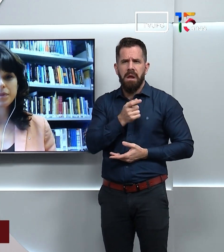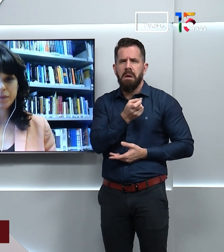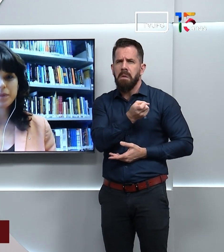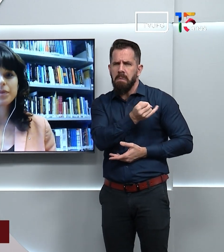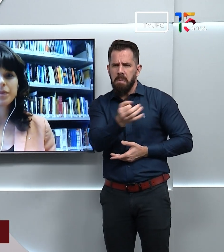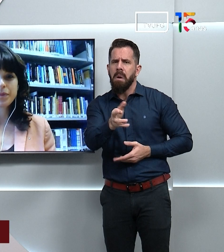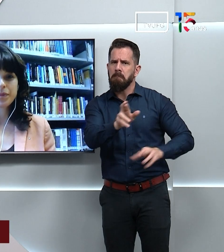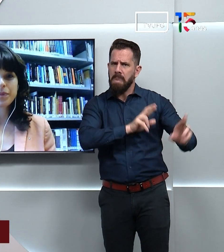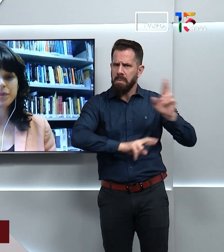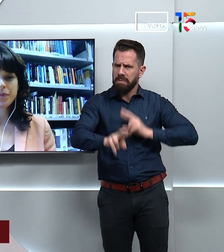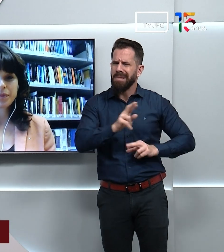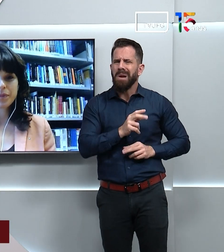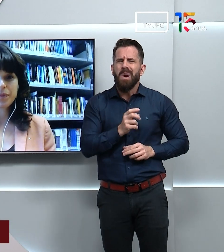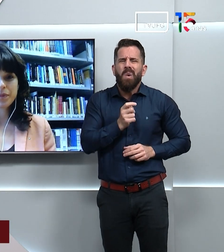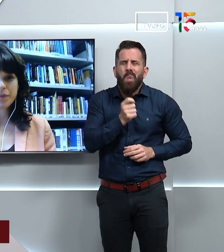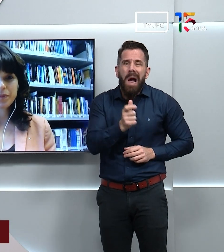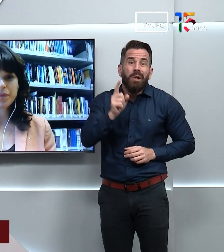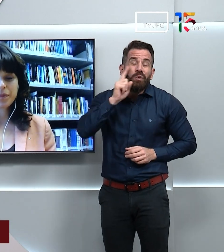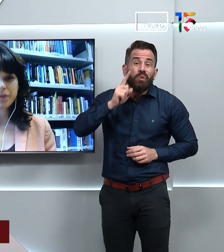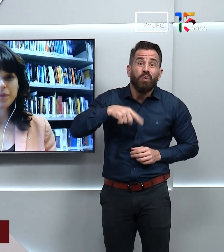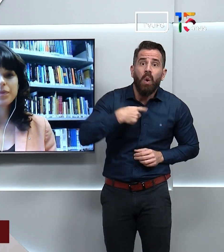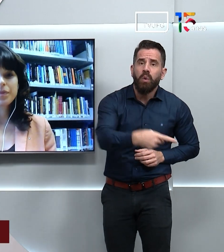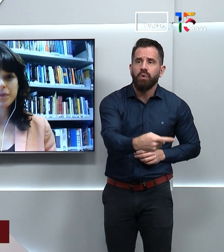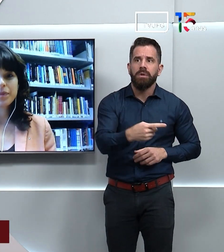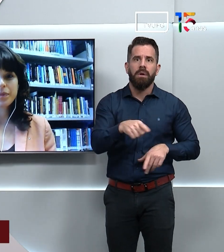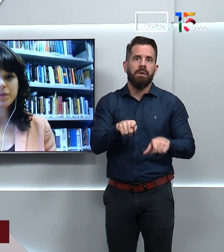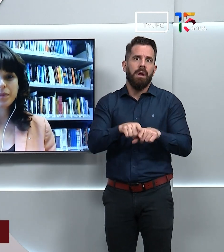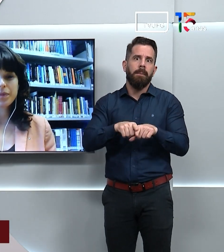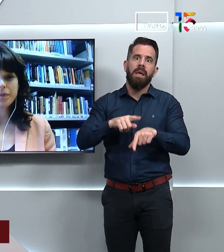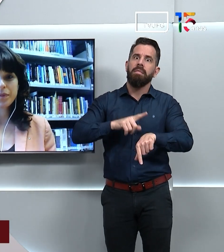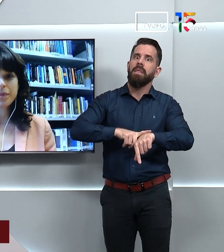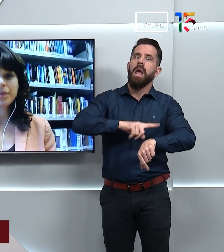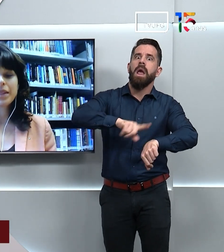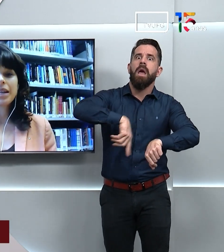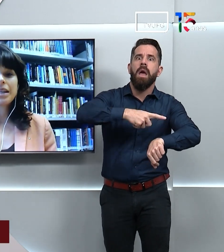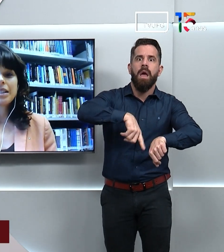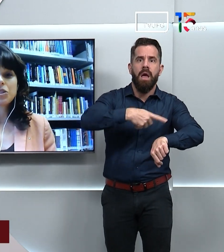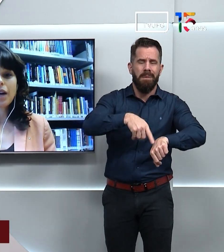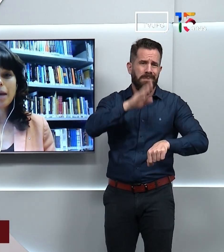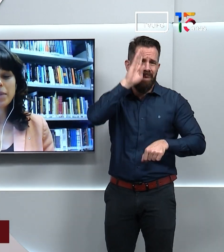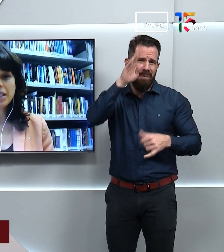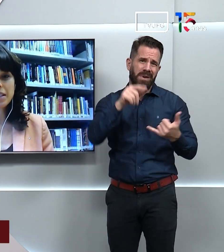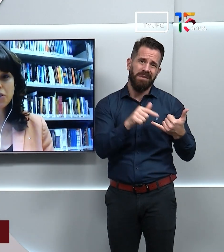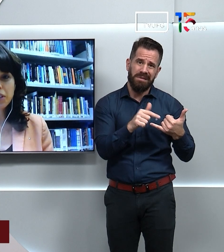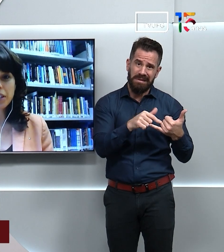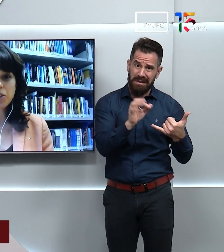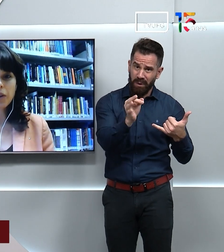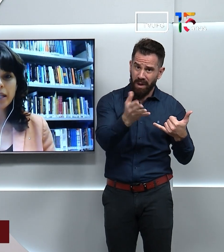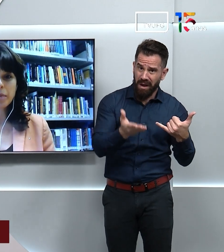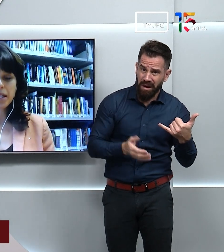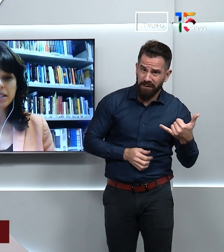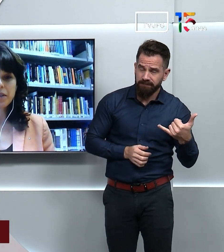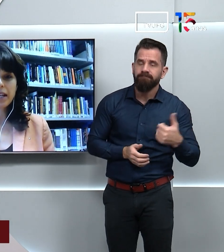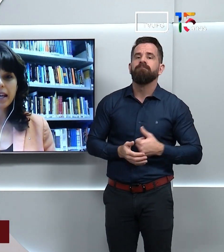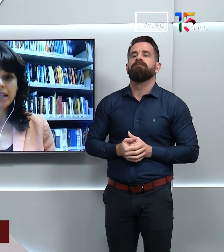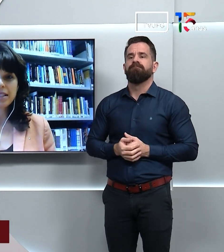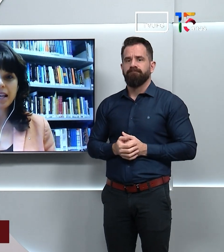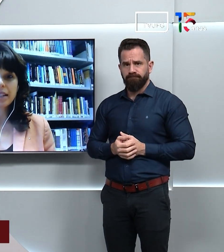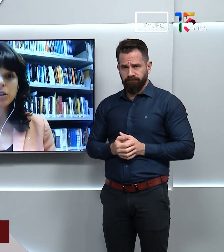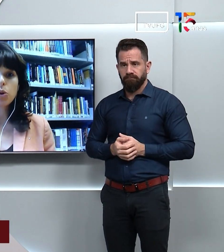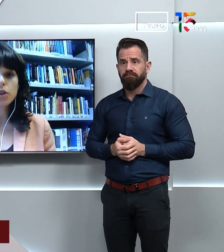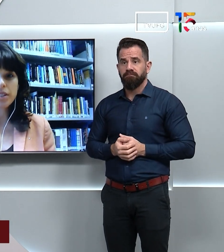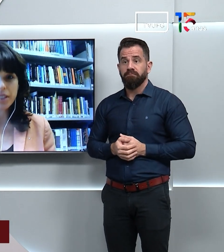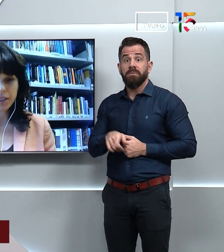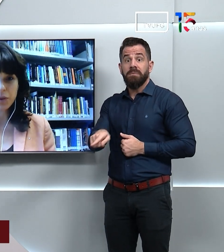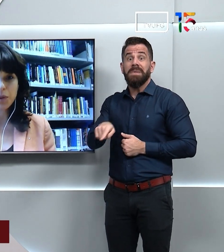todos os dias, né? E às vezes passam muito tempo, principalmente no celular. Isso. A pesquisa TIC Kids Online Brasil ela é realizada